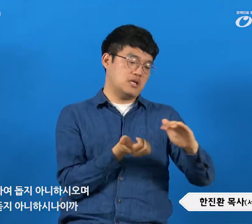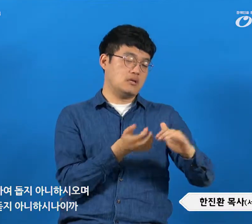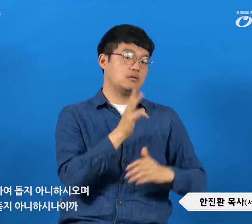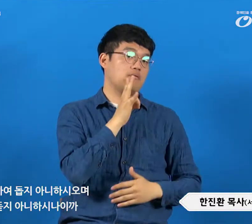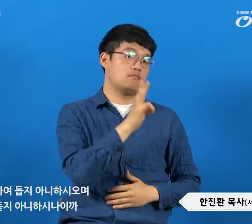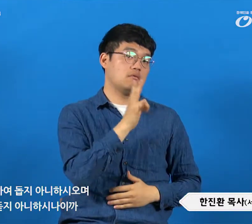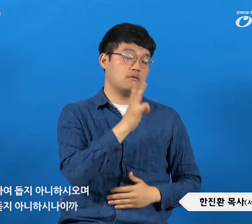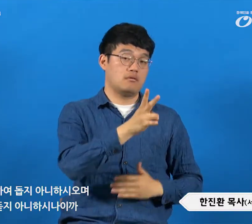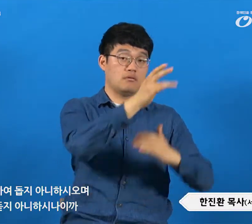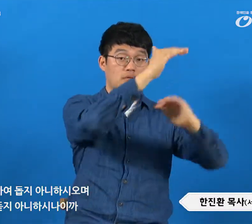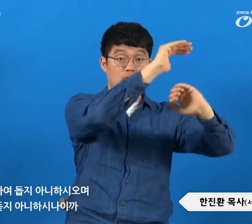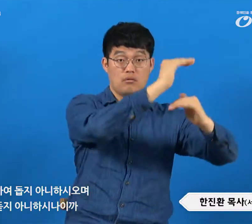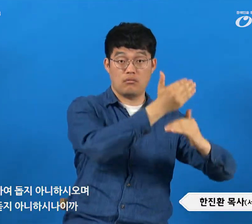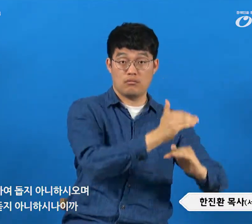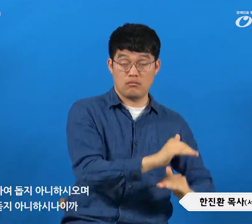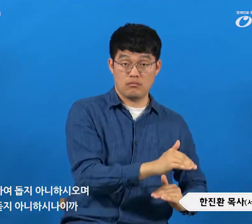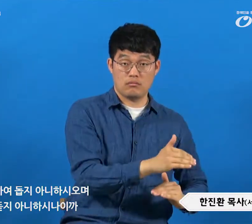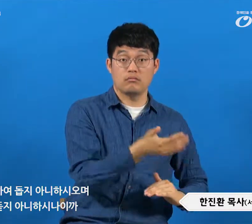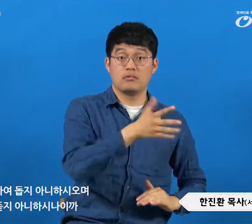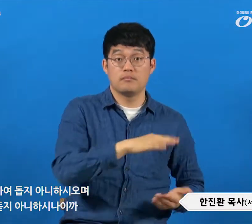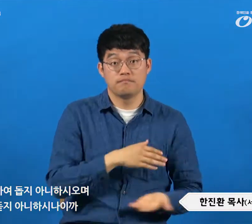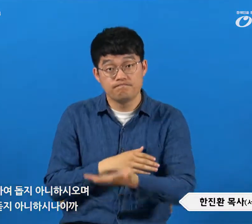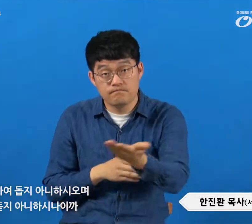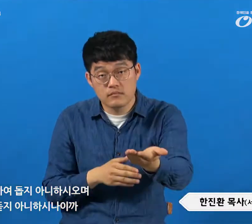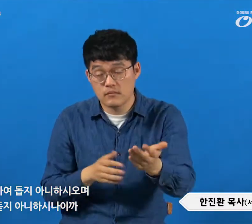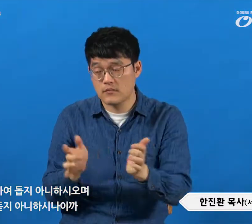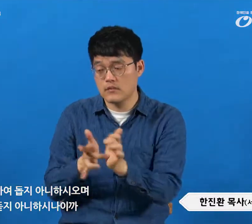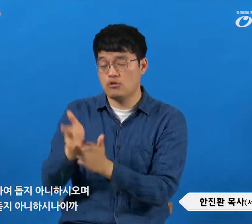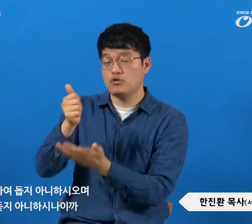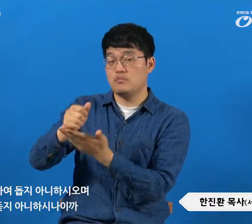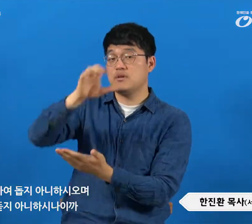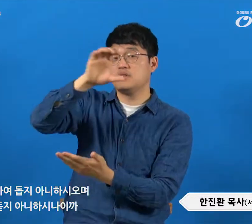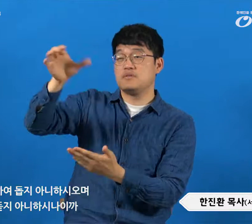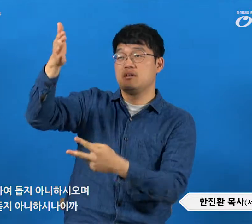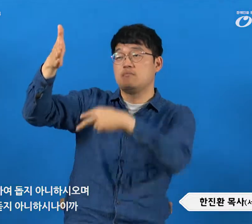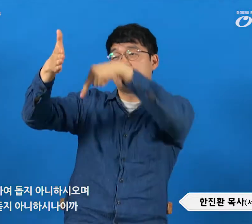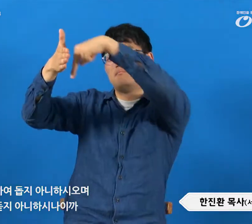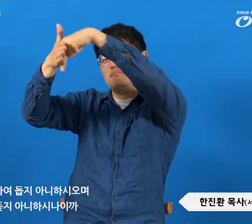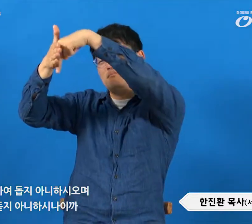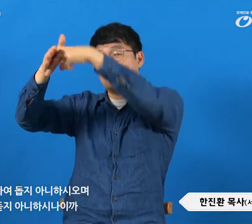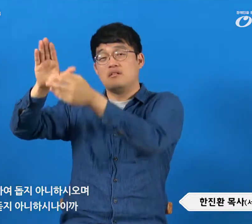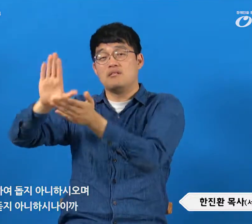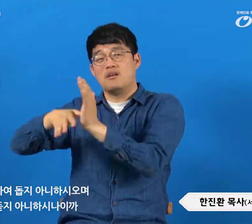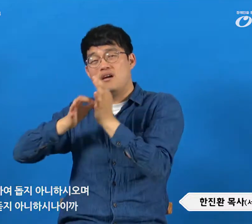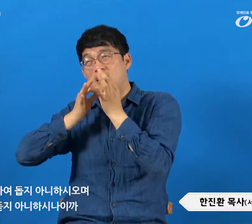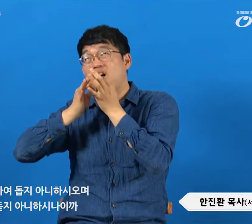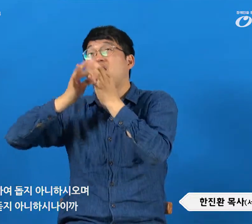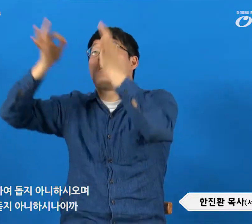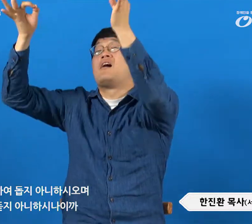것입니다. 그런데 예수님이 십자가 위에서 뭐라고 절규하셨지요?